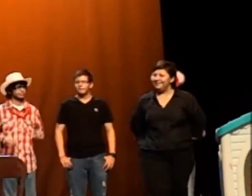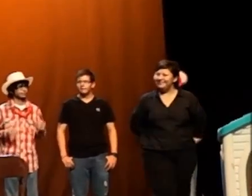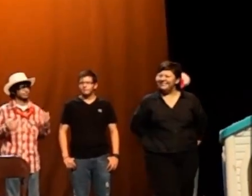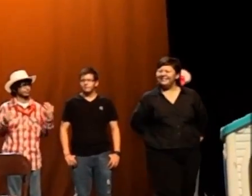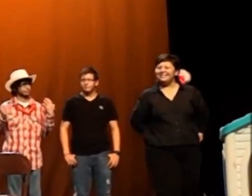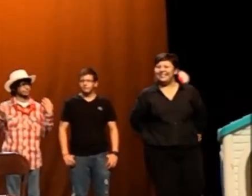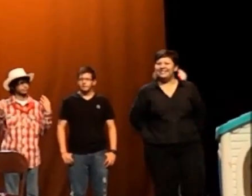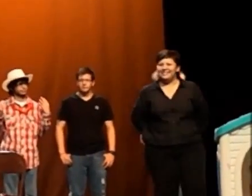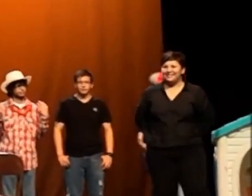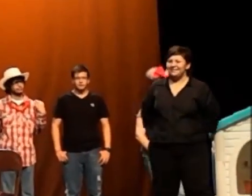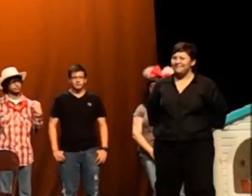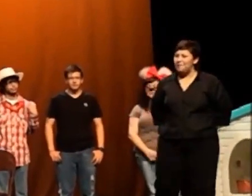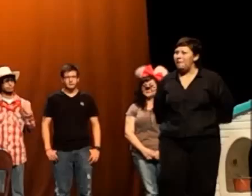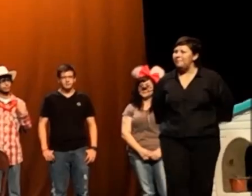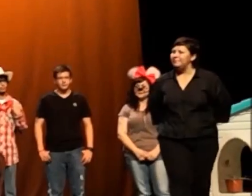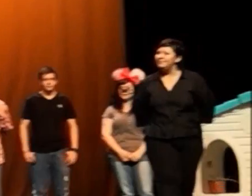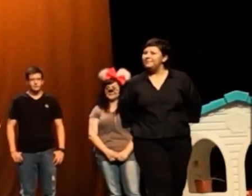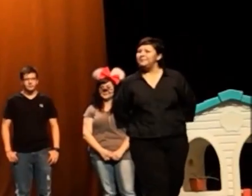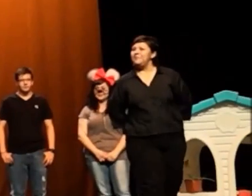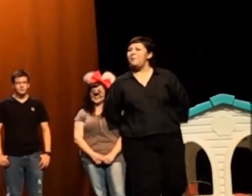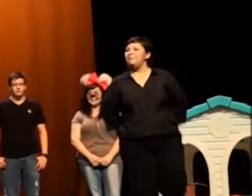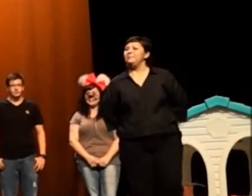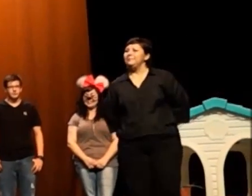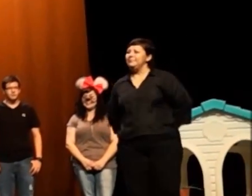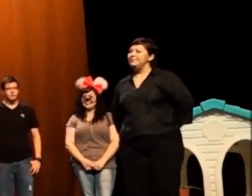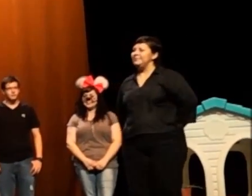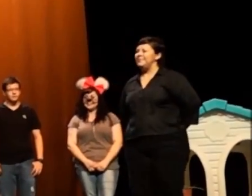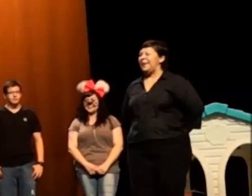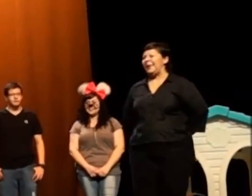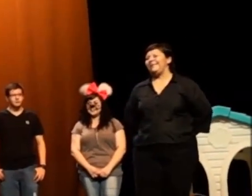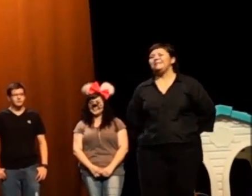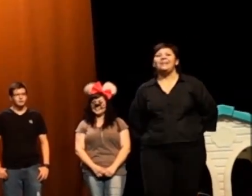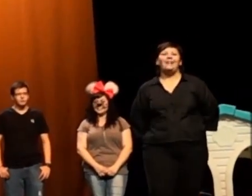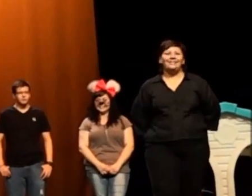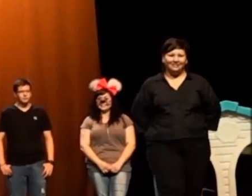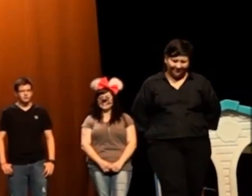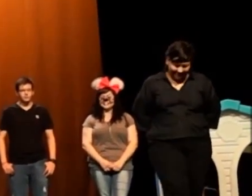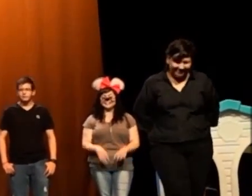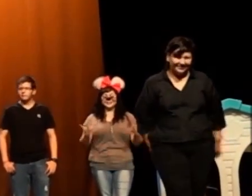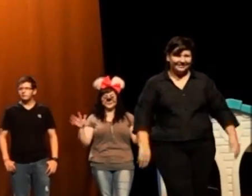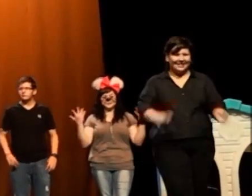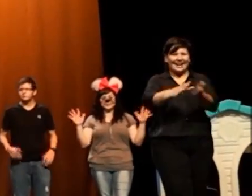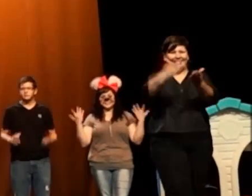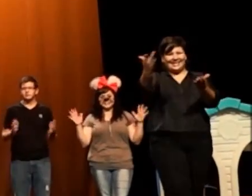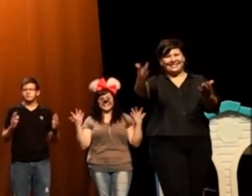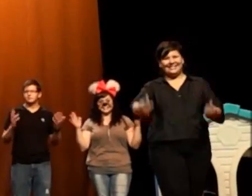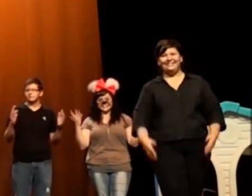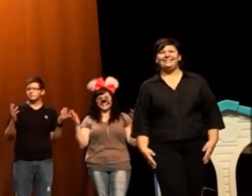todo el semestre, y en algunas clases pues ella fue directamente la maestra. Entonces un aplauso.